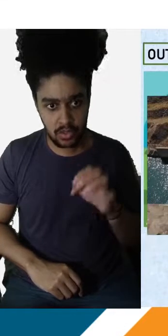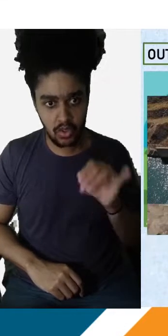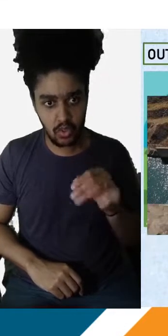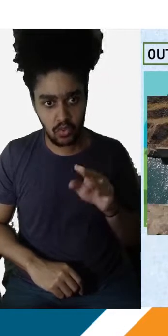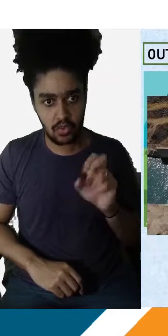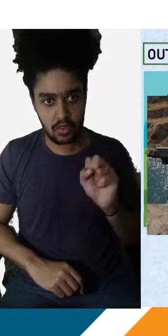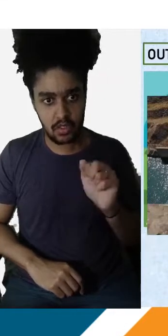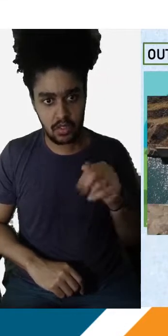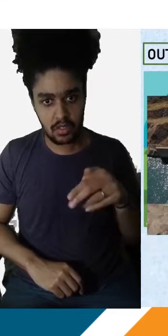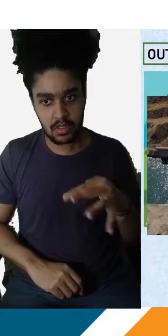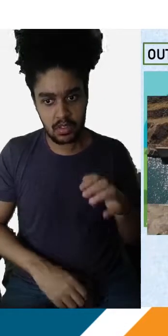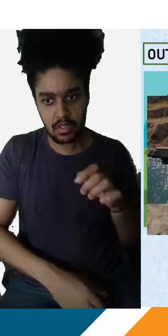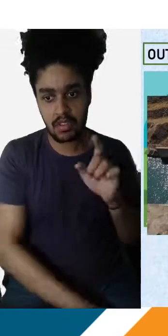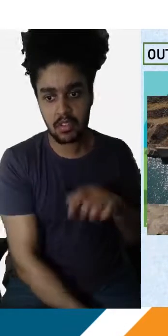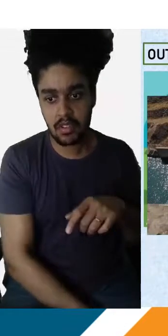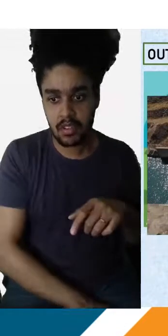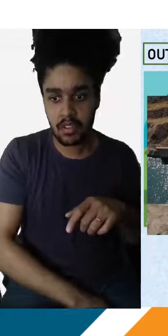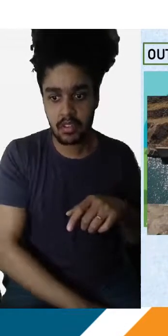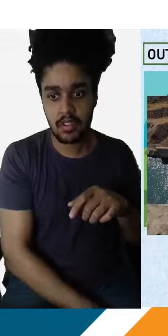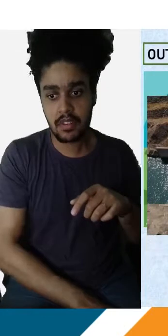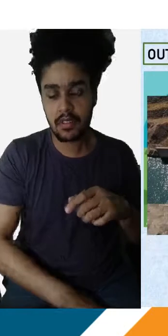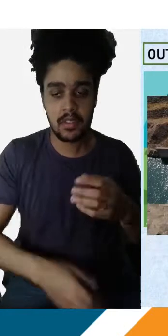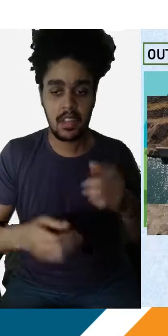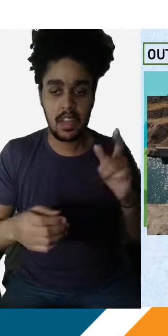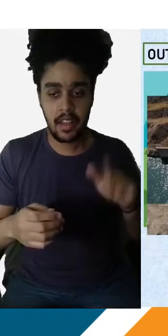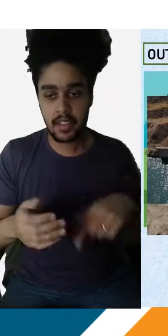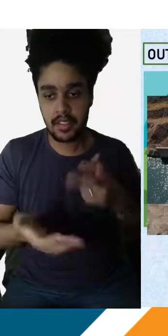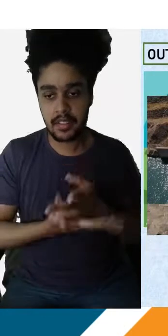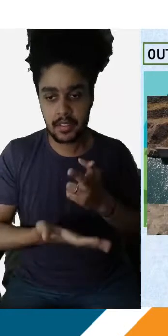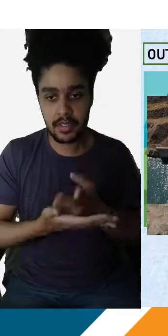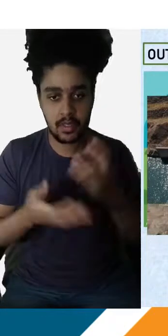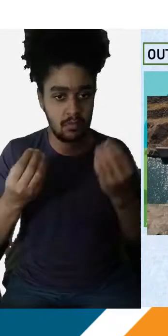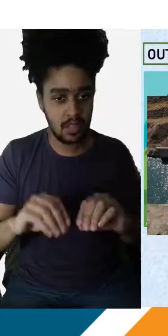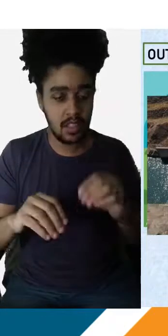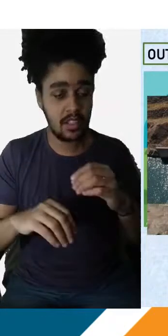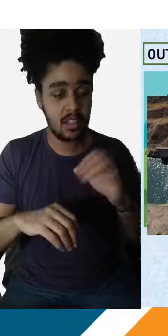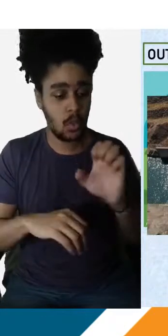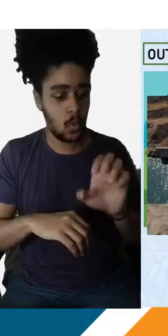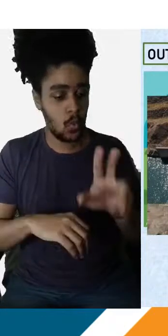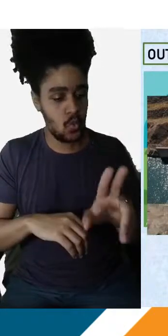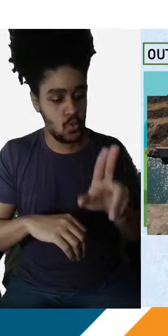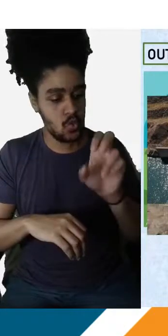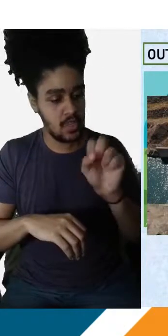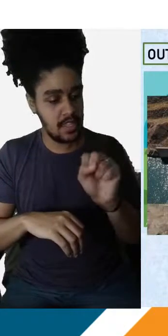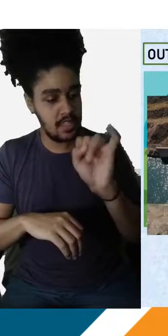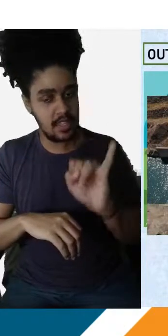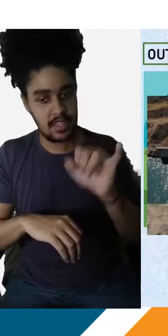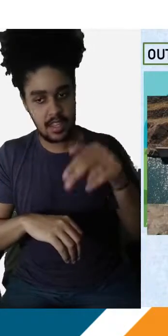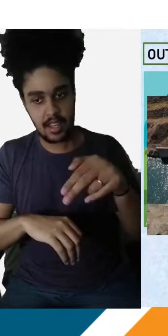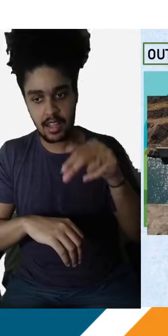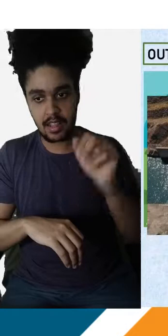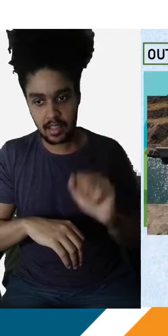sendo muito aplicados, são sempre aplicados em usinas, em barragem, para se referenciar